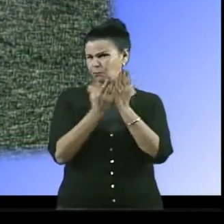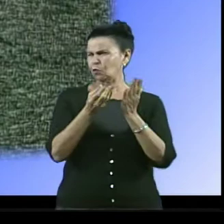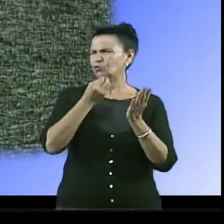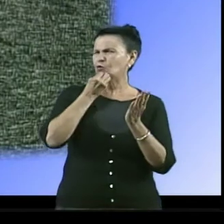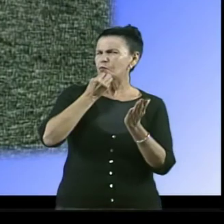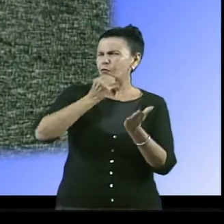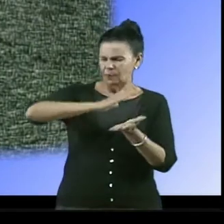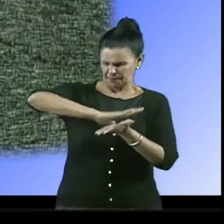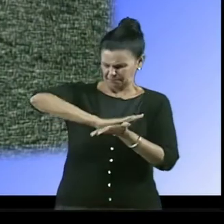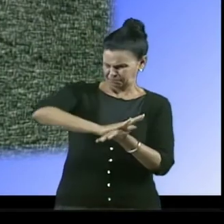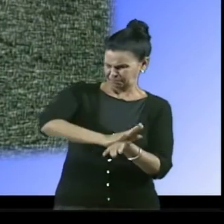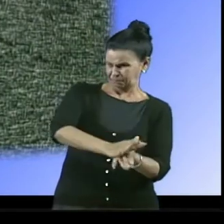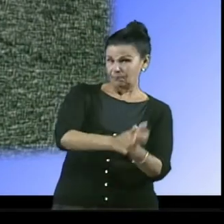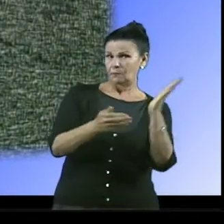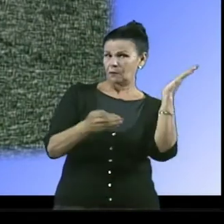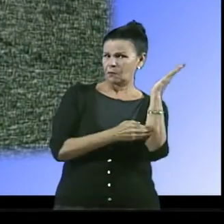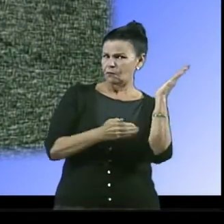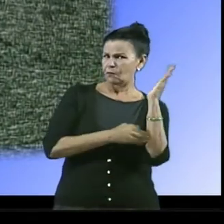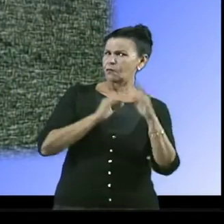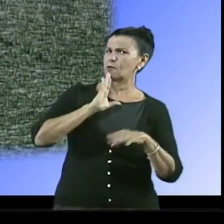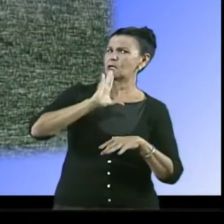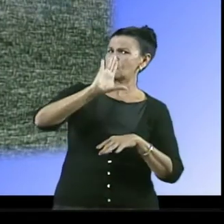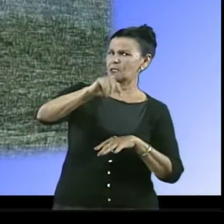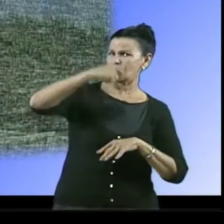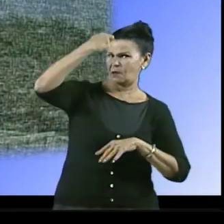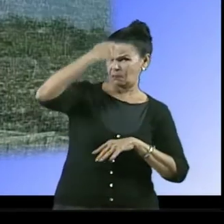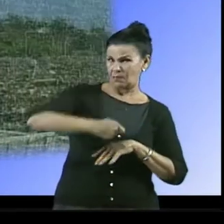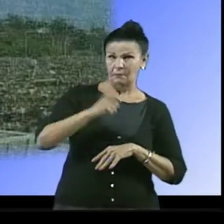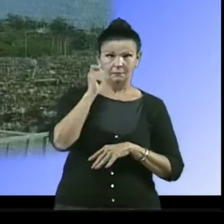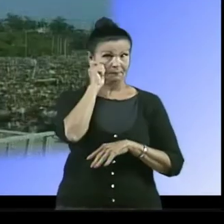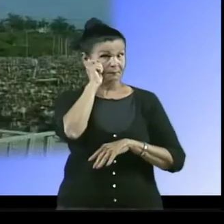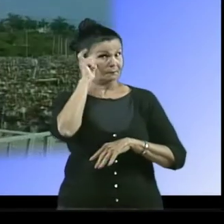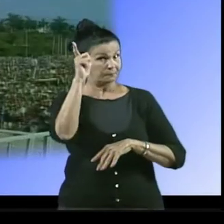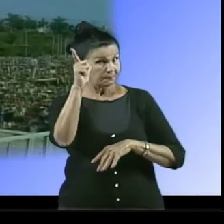aplastar la fuerza de la verdad y las ideas.